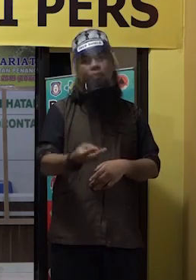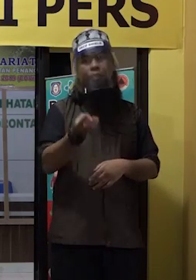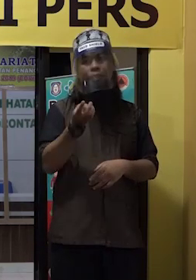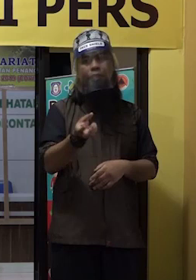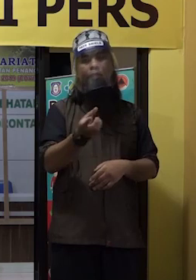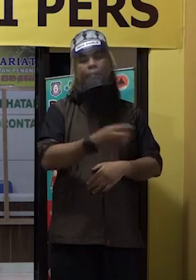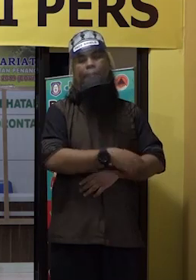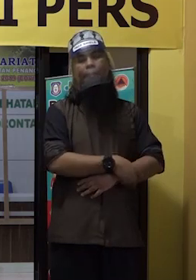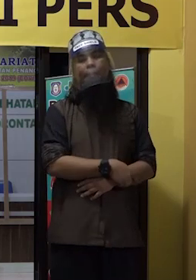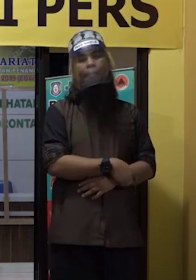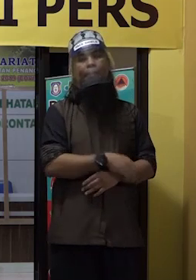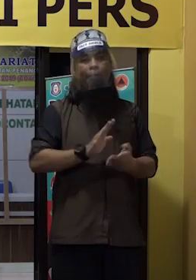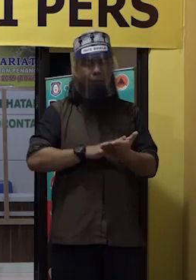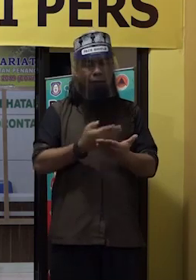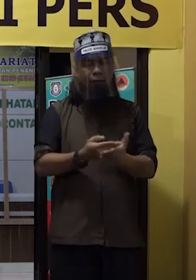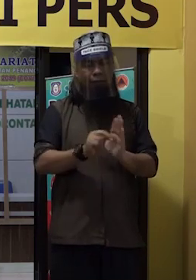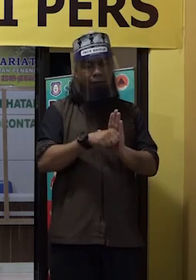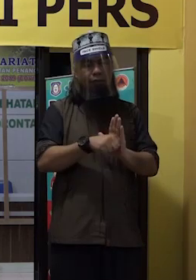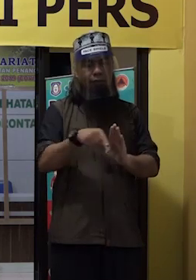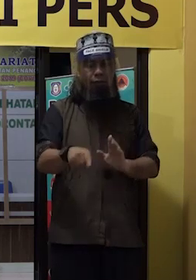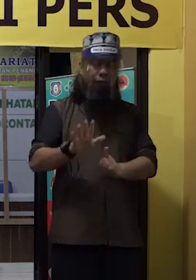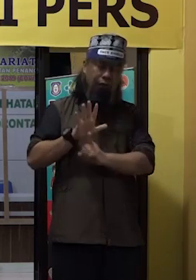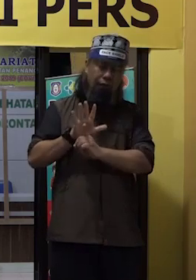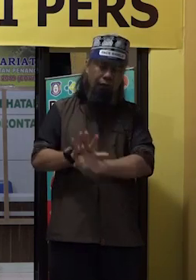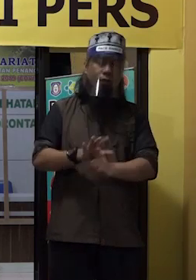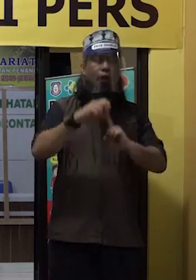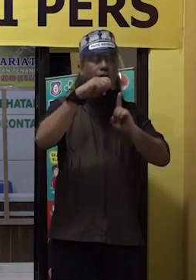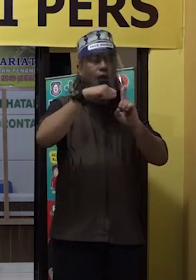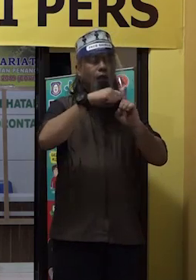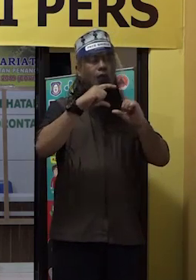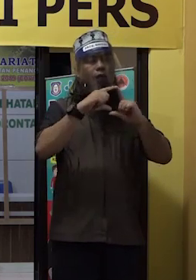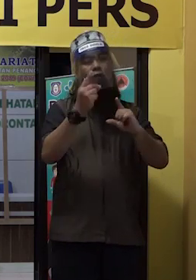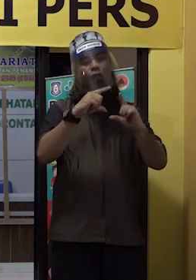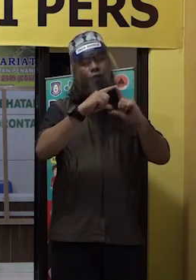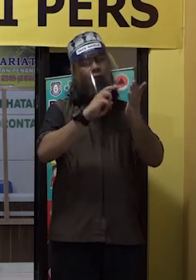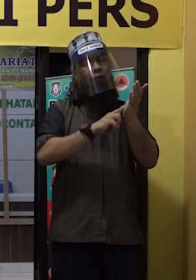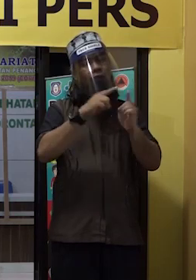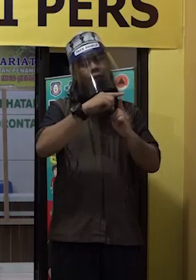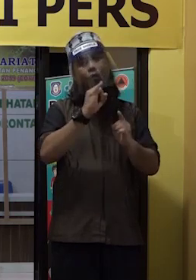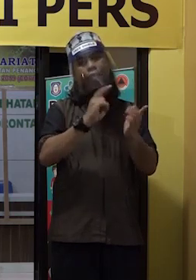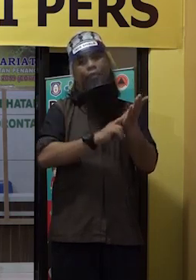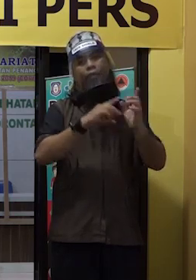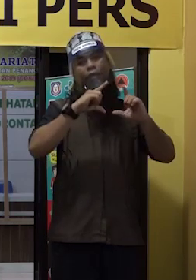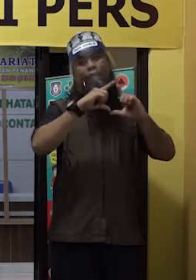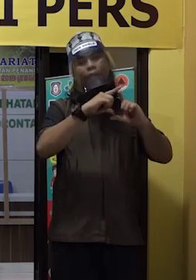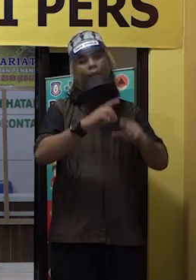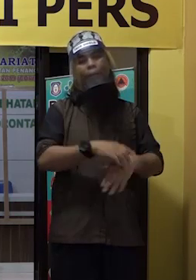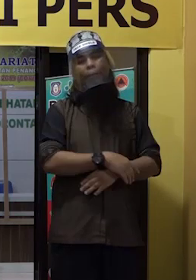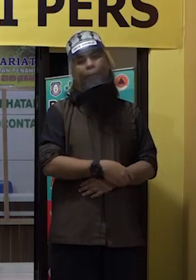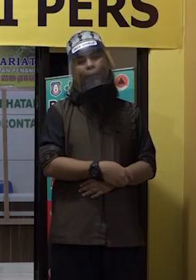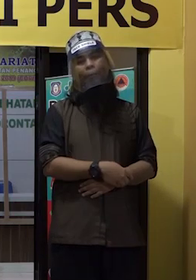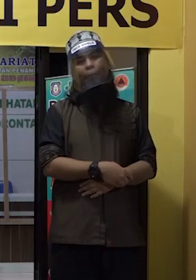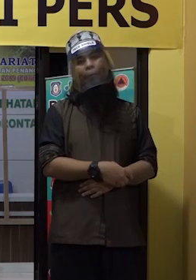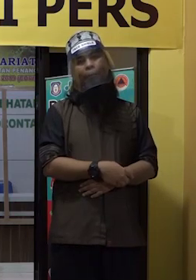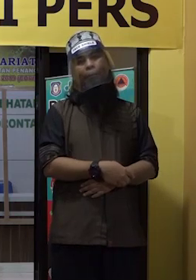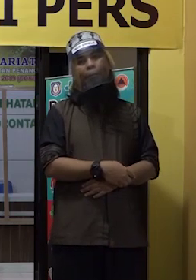melakukan karantina mandiri. Nah, apa yang harus dilakukan ketika karantina mandiri?